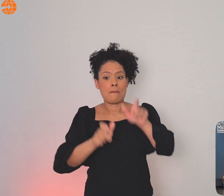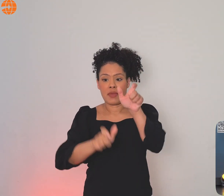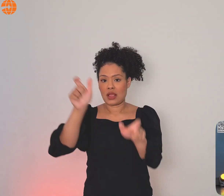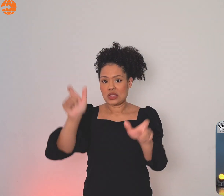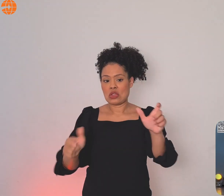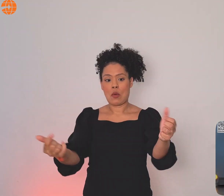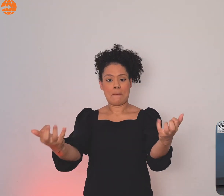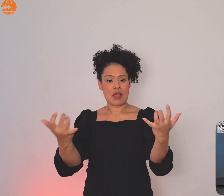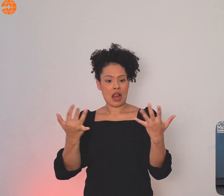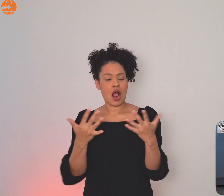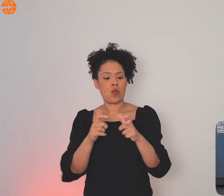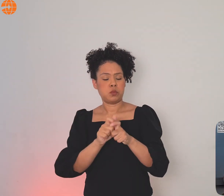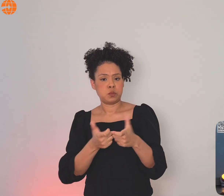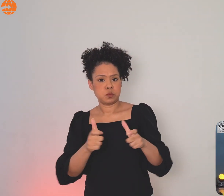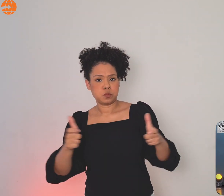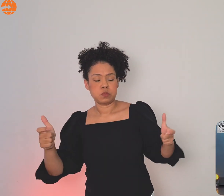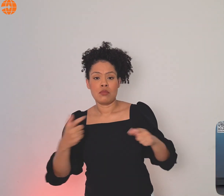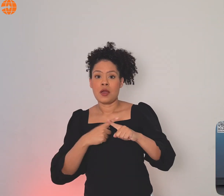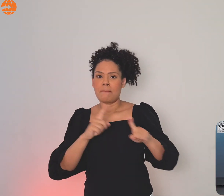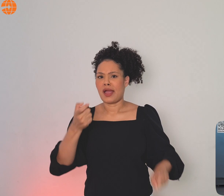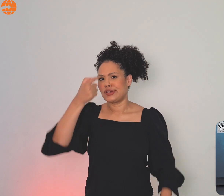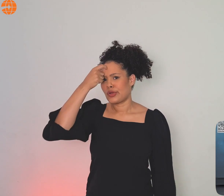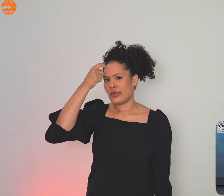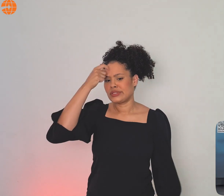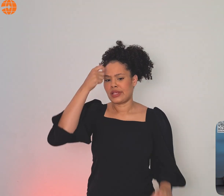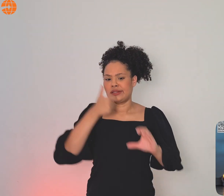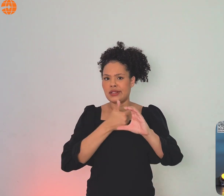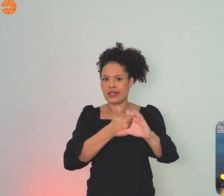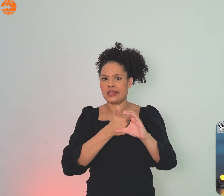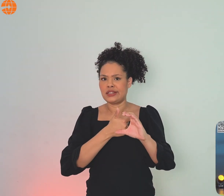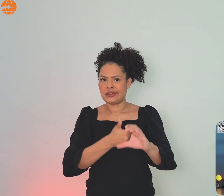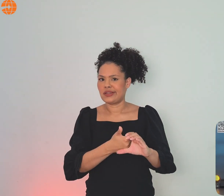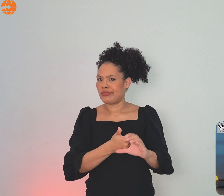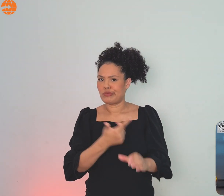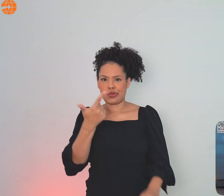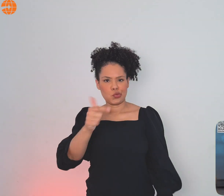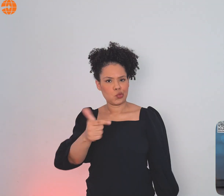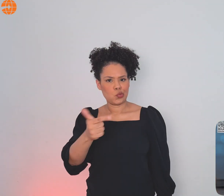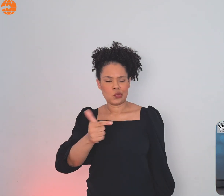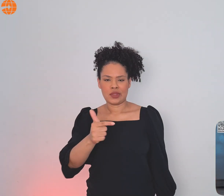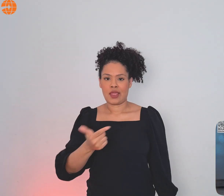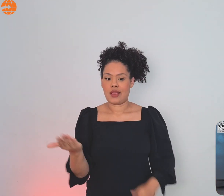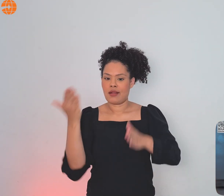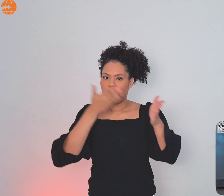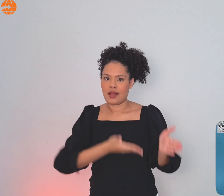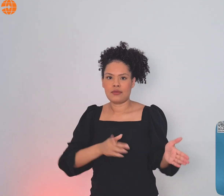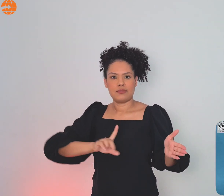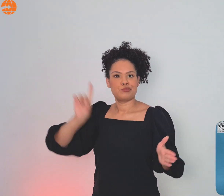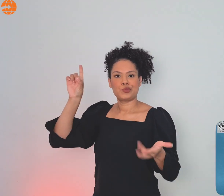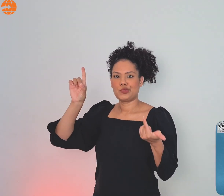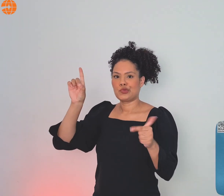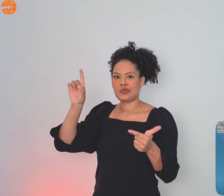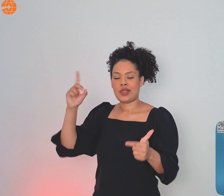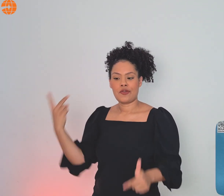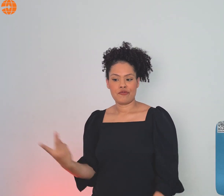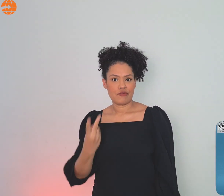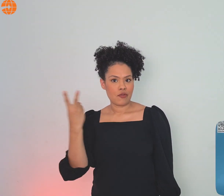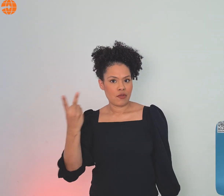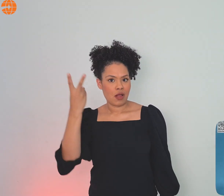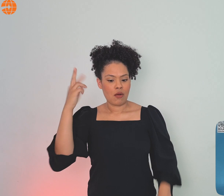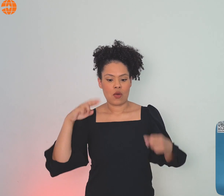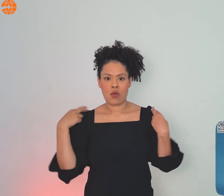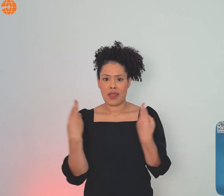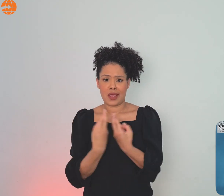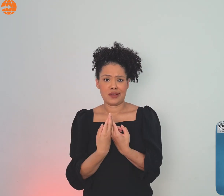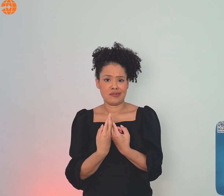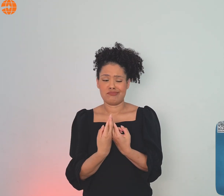mas diminuindo de consciência cristã, lealdade a Deus, valores do reino. São igrejas que